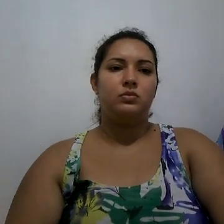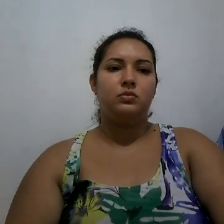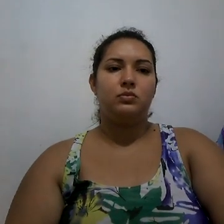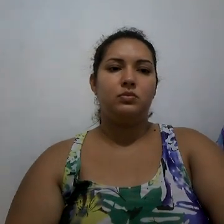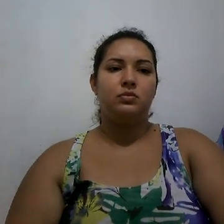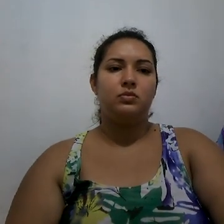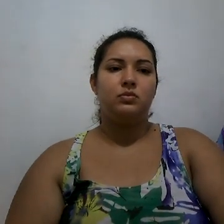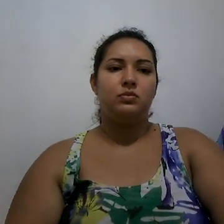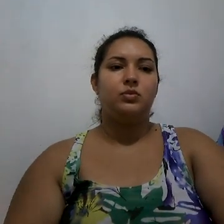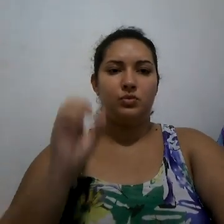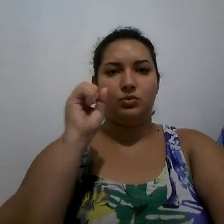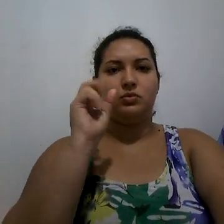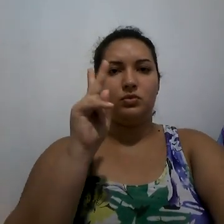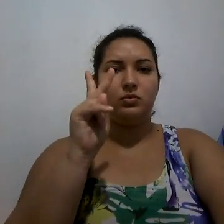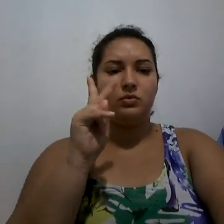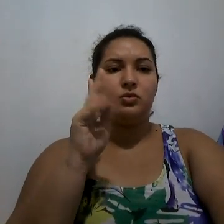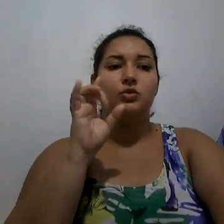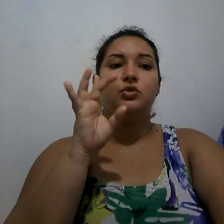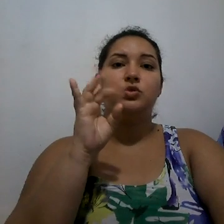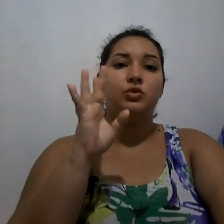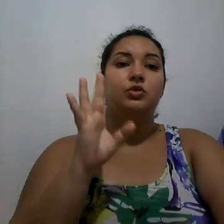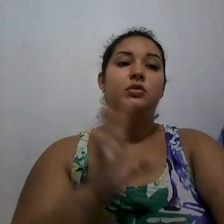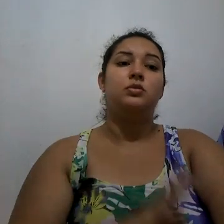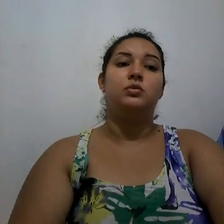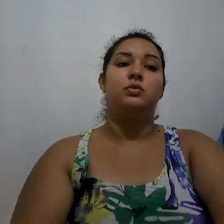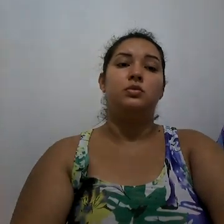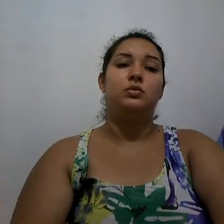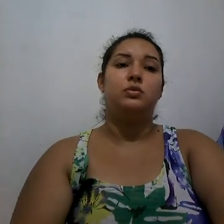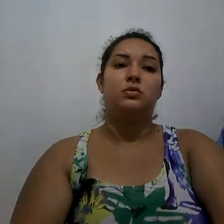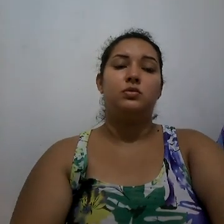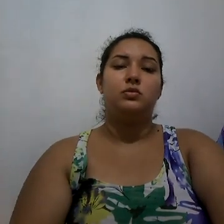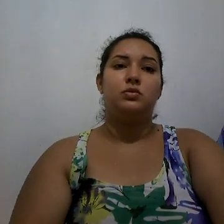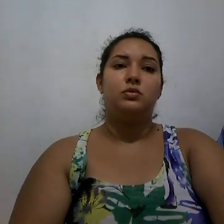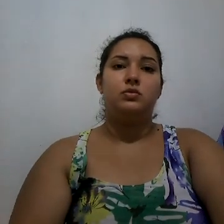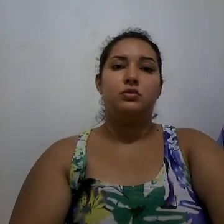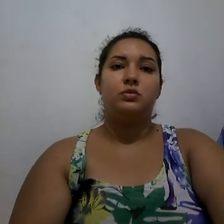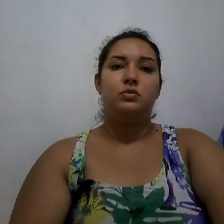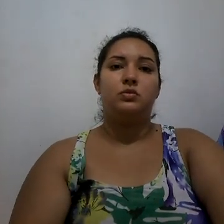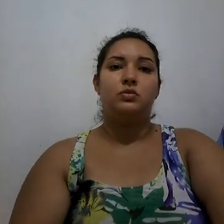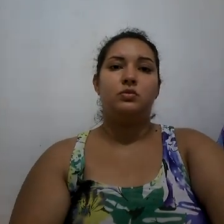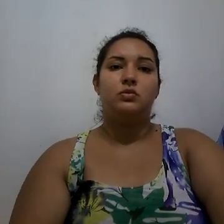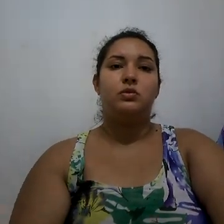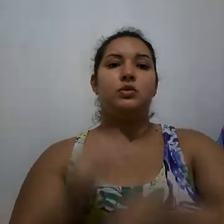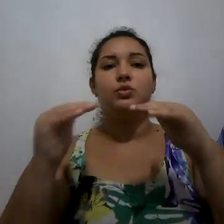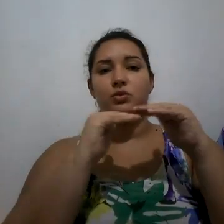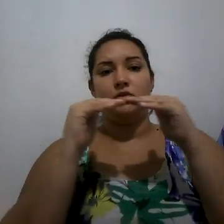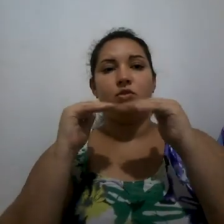Ok, mas só para dar uma com relação aqui ao nível do analista, ok? Mas depois nós